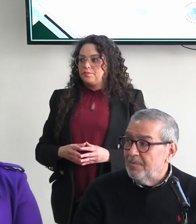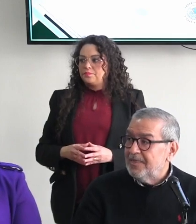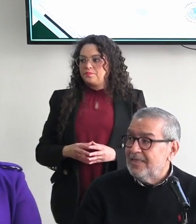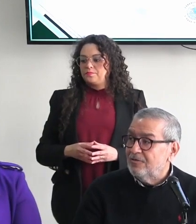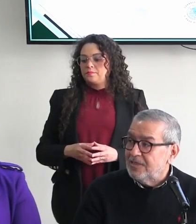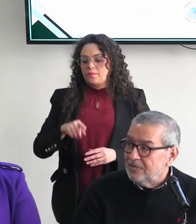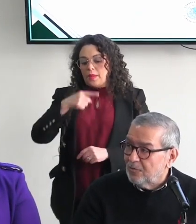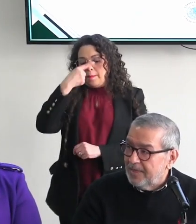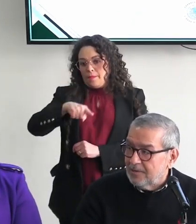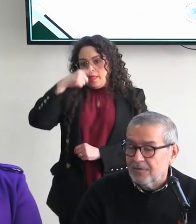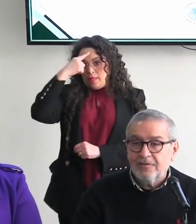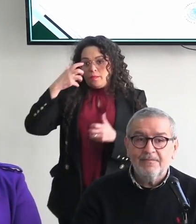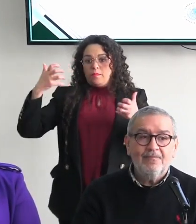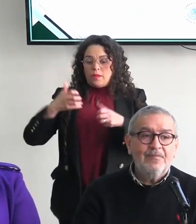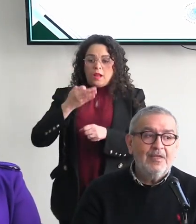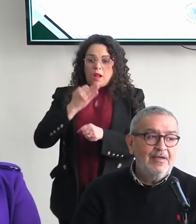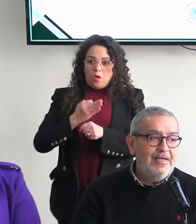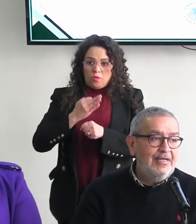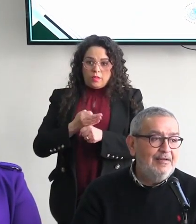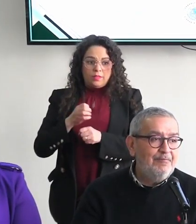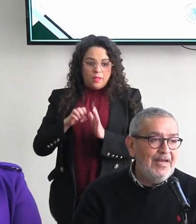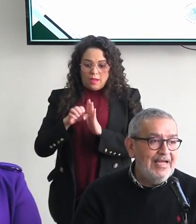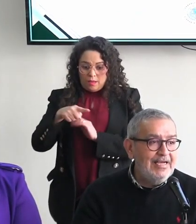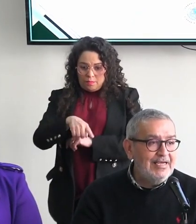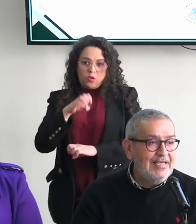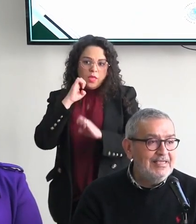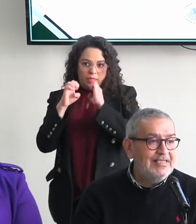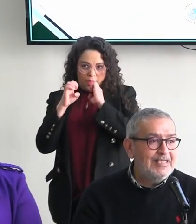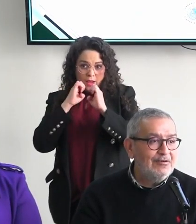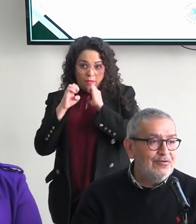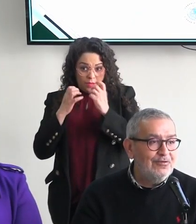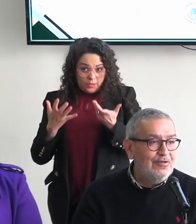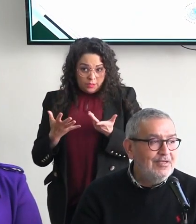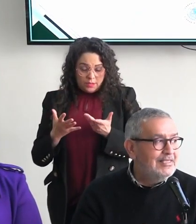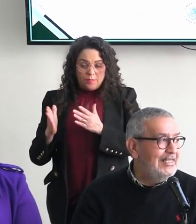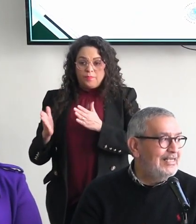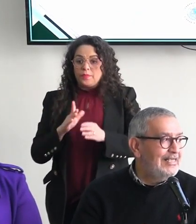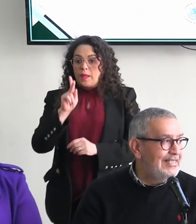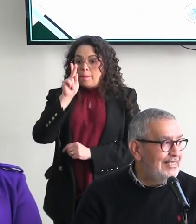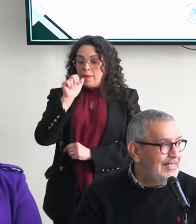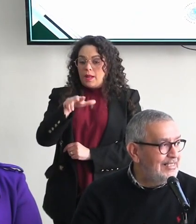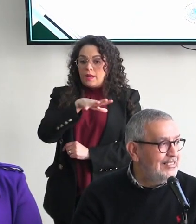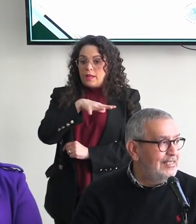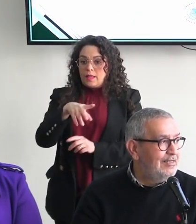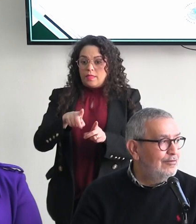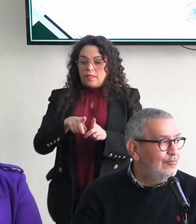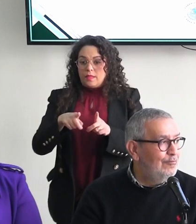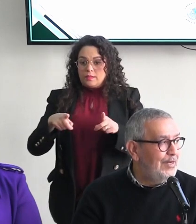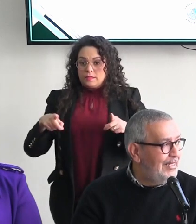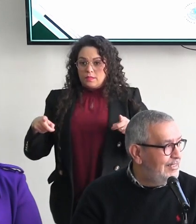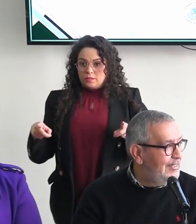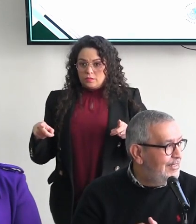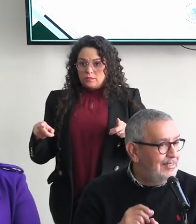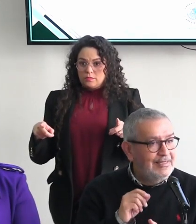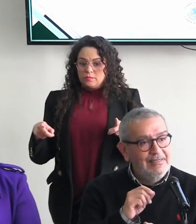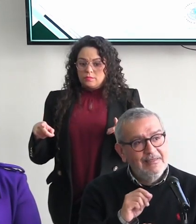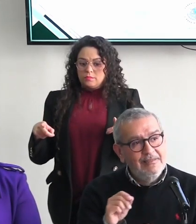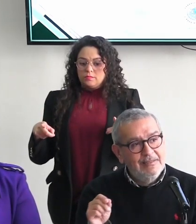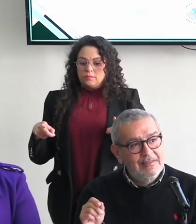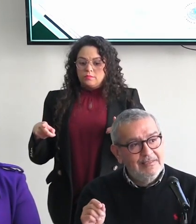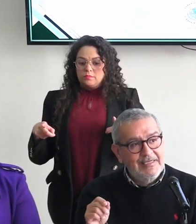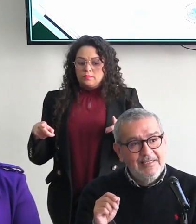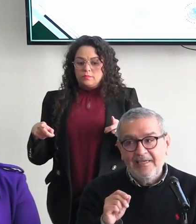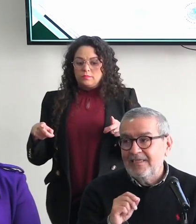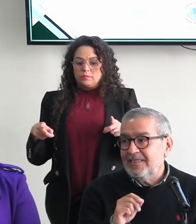y obviamente los instrumentos. El Plan General de Desarrollo tiene que dejar de ser un plan